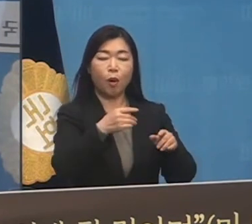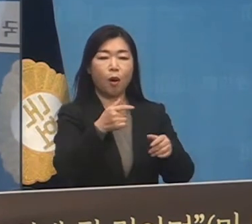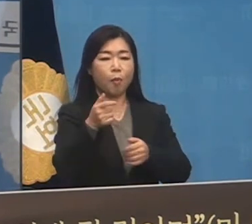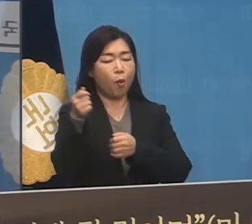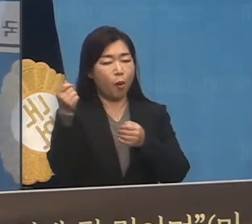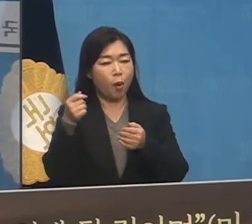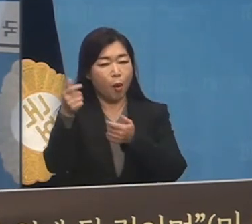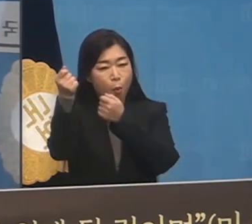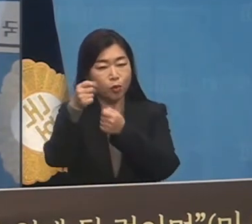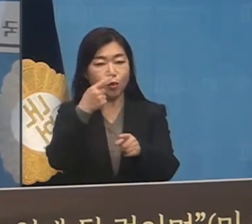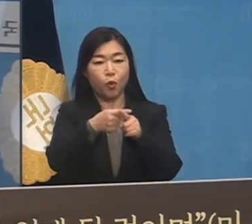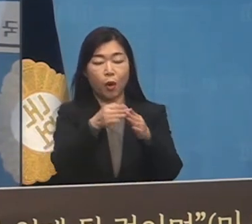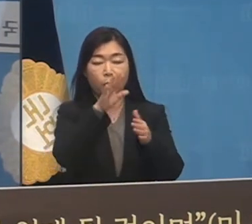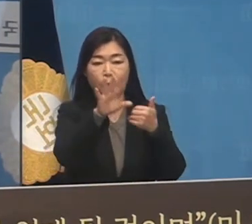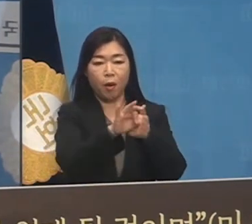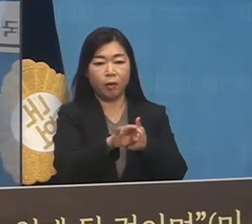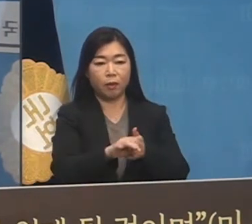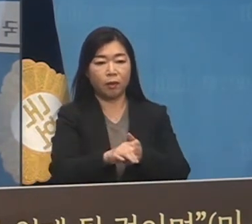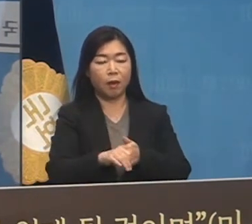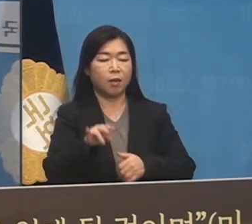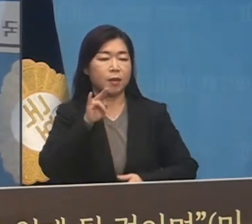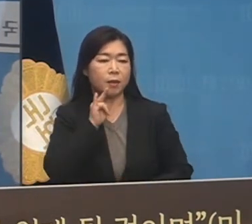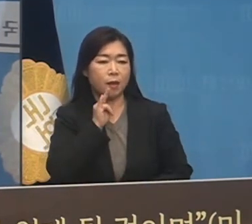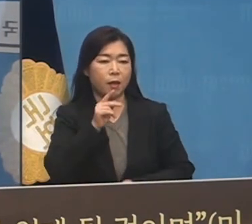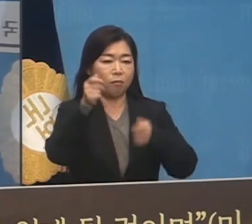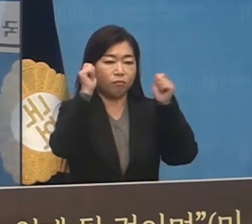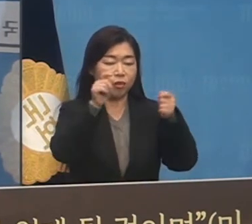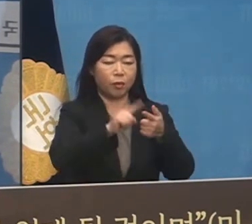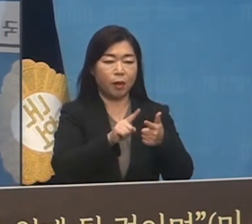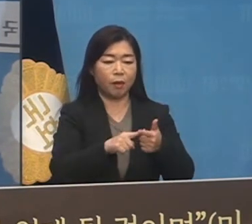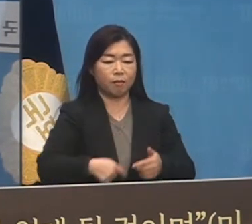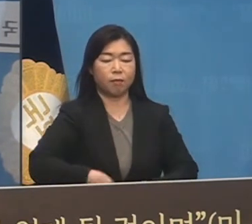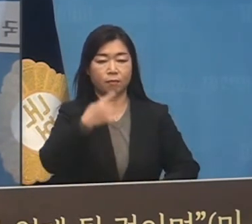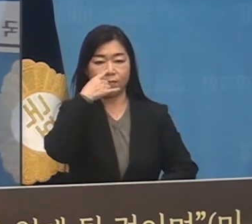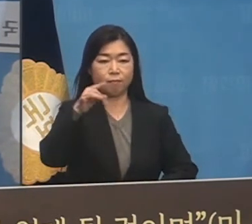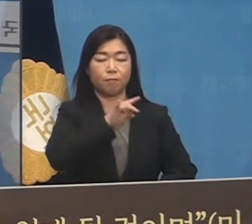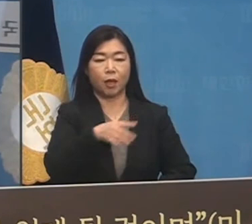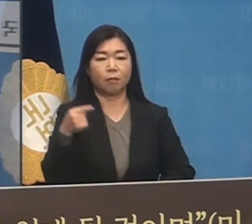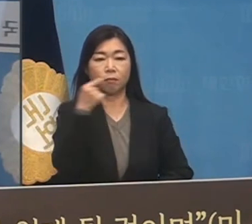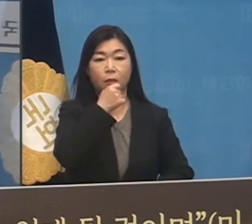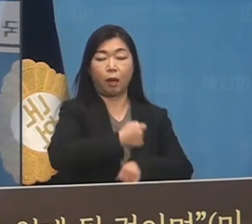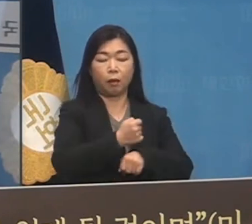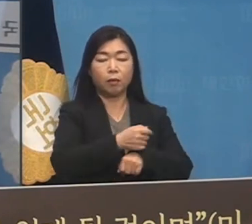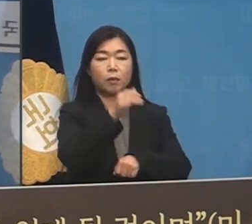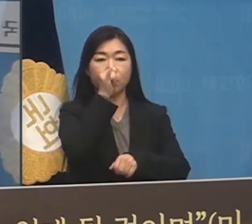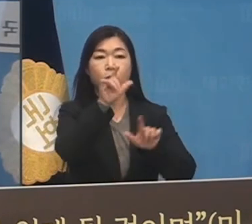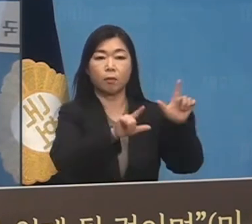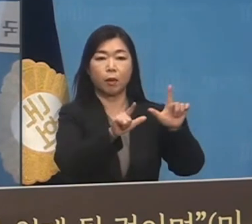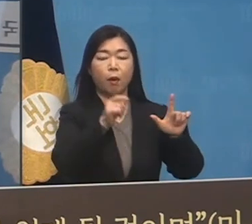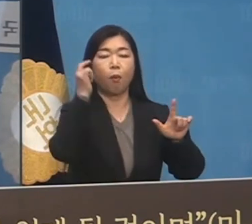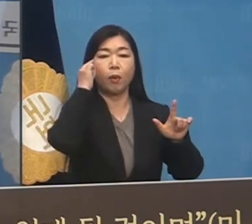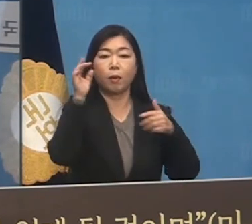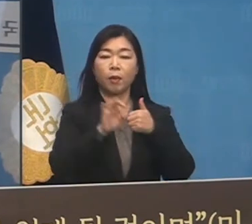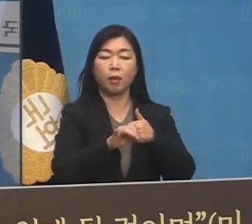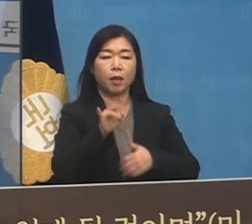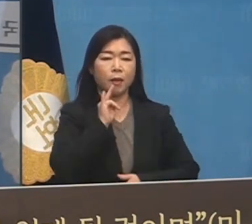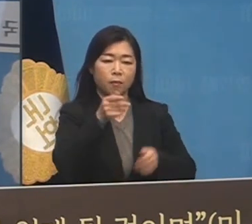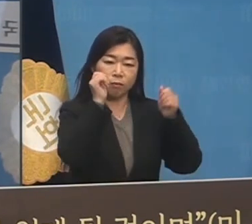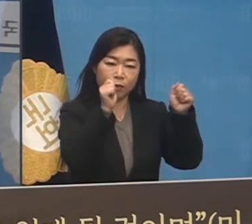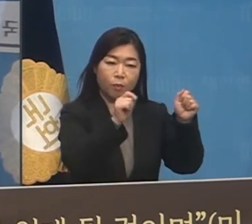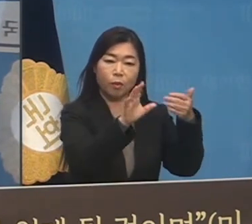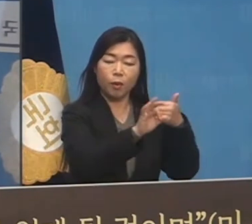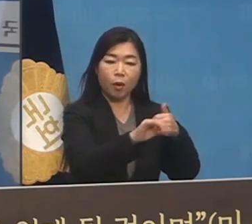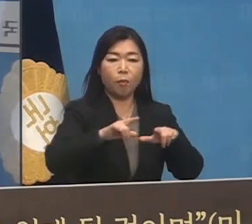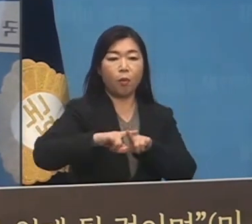보수교회는 이단이나 무속에 대해 훨씬 엄중하게 단죄하고 있습니다. 왜냐하면 이단이나